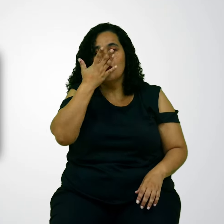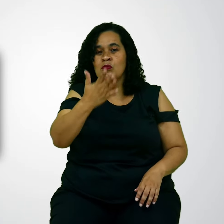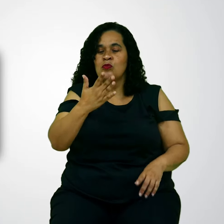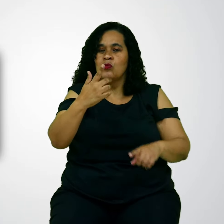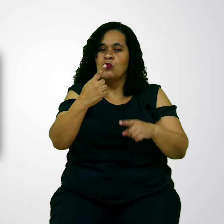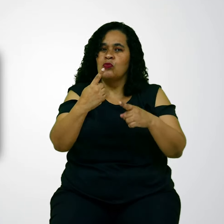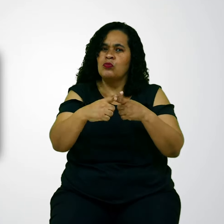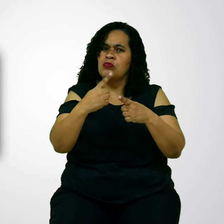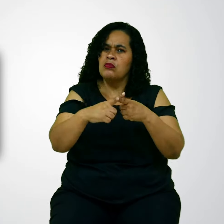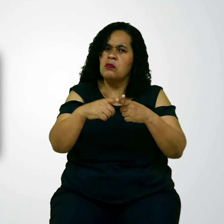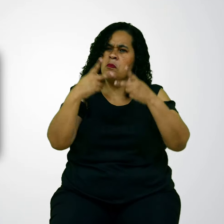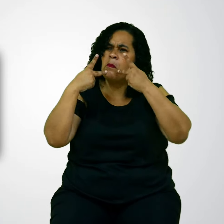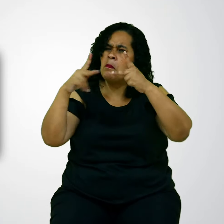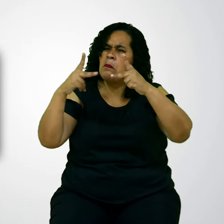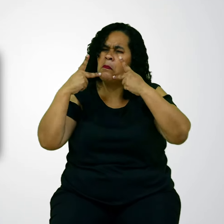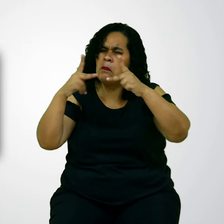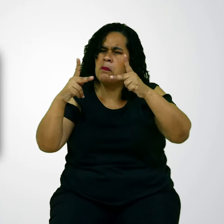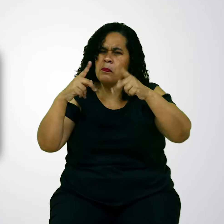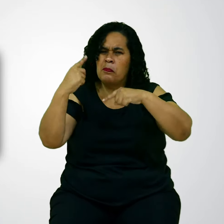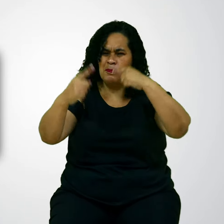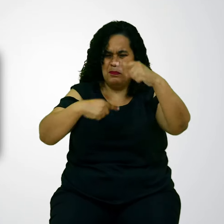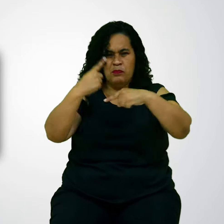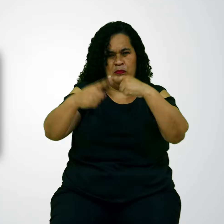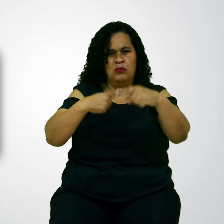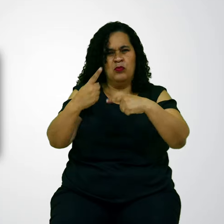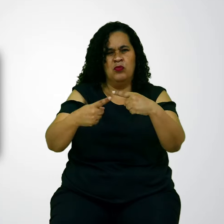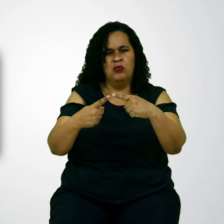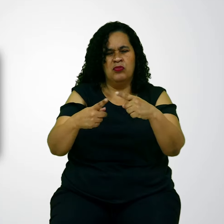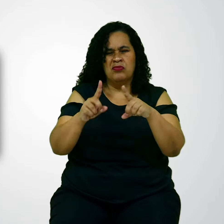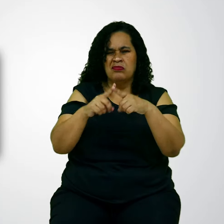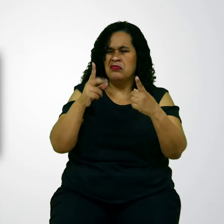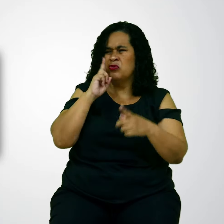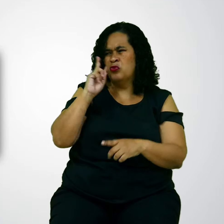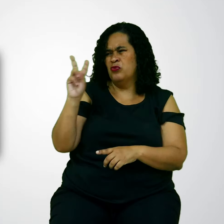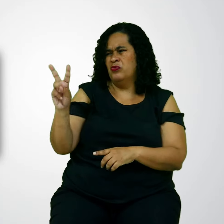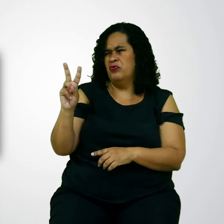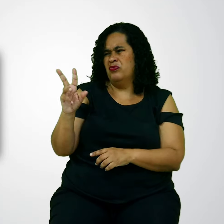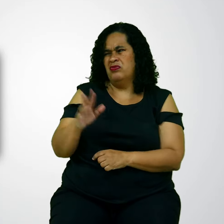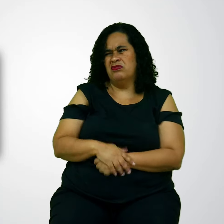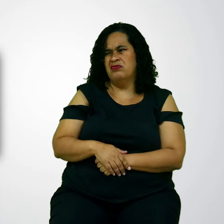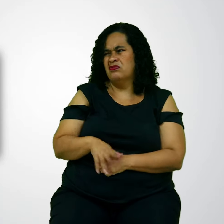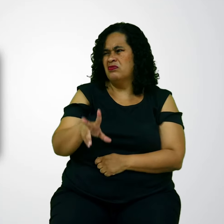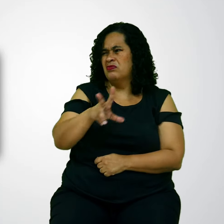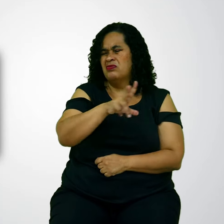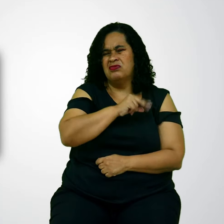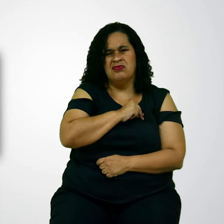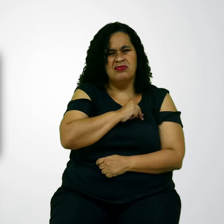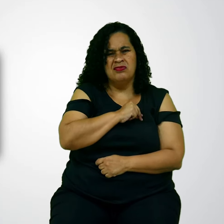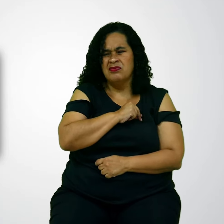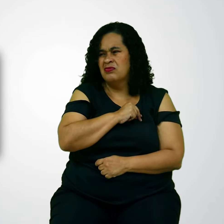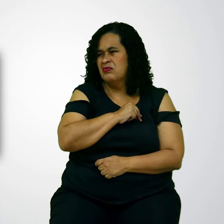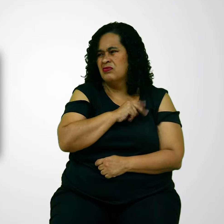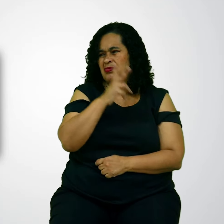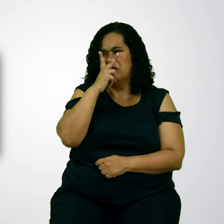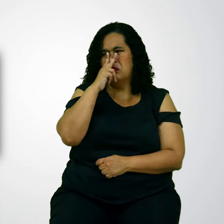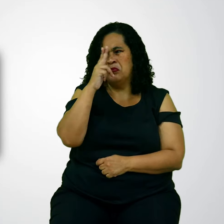não está levando muito a sério, assim? Você está considerando ali, mas você fala, não vai sair muita coisa